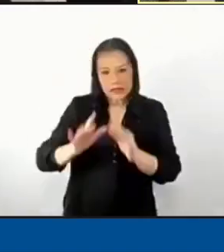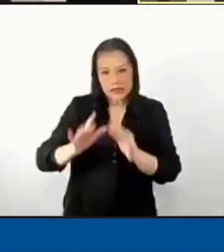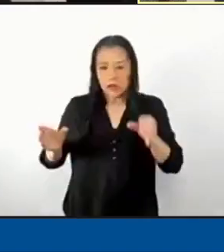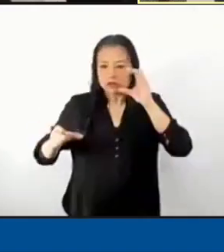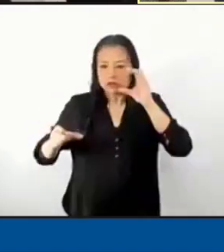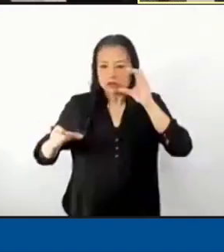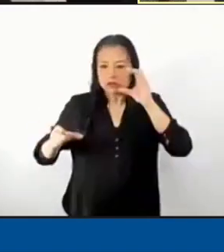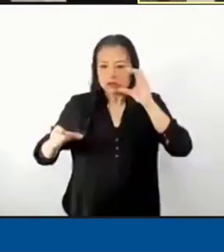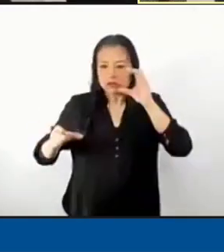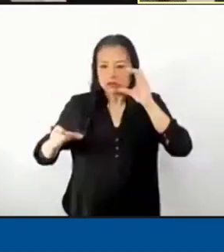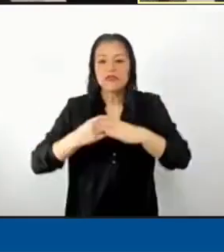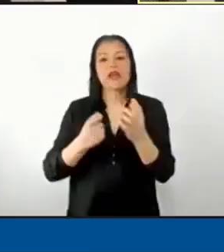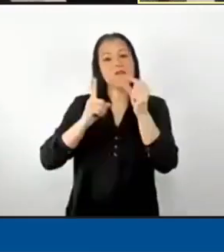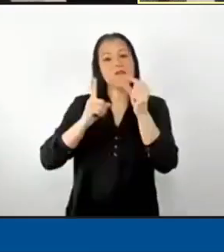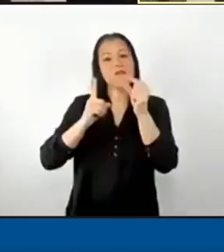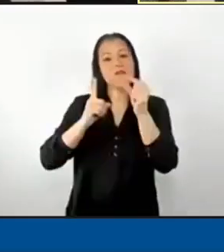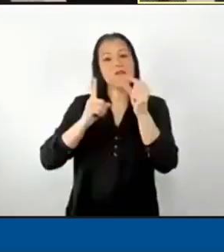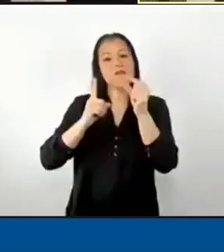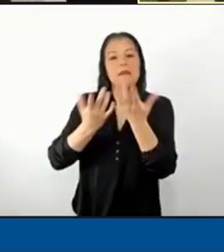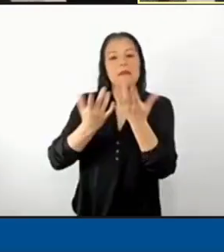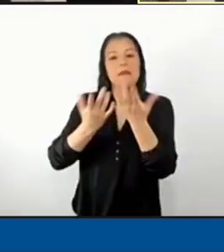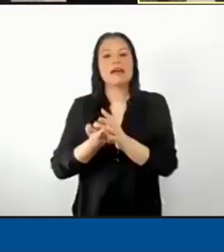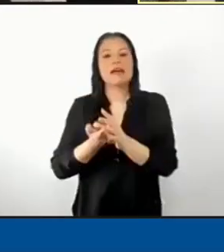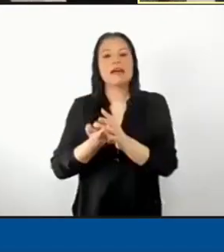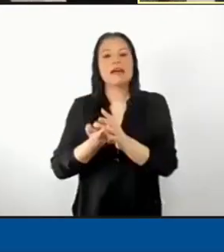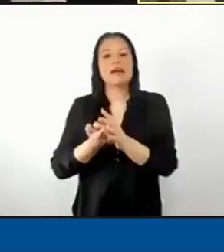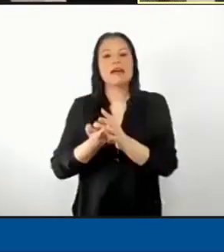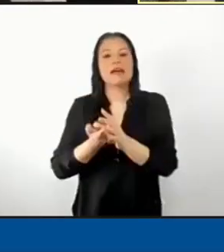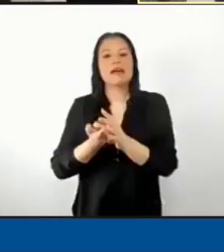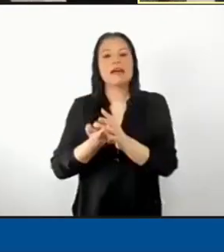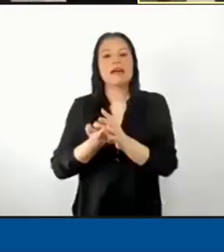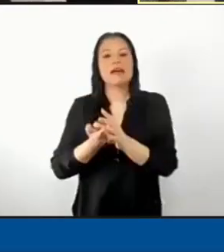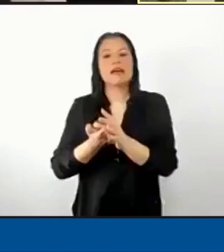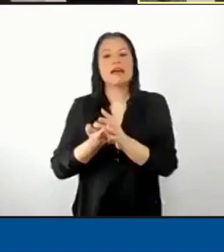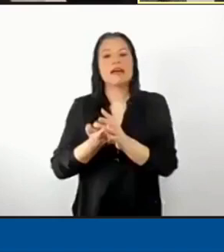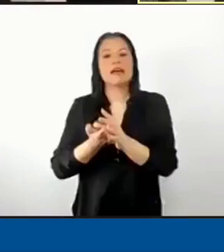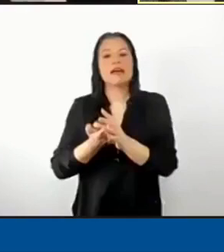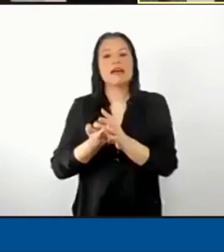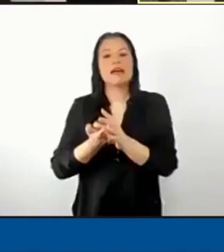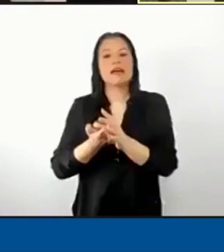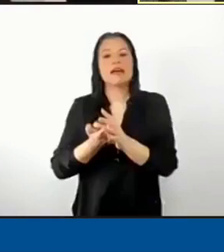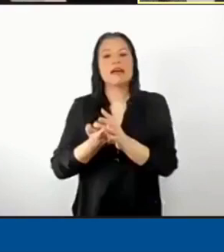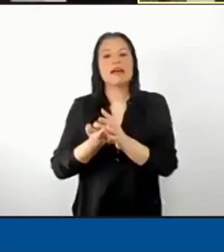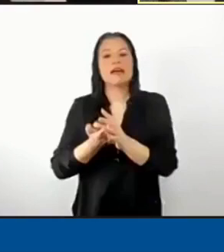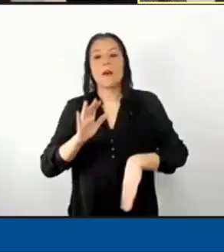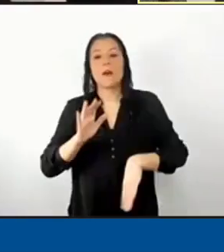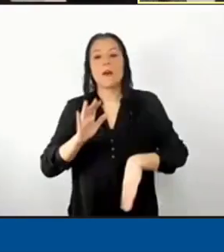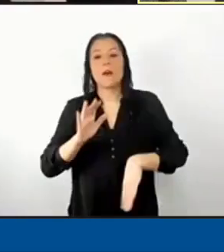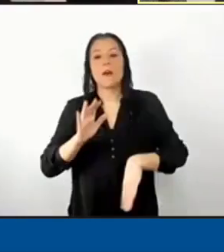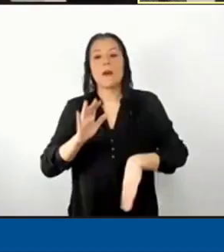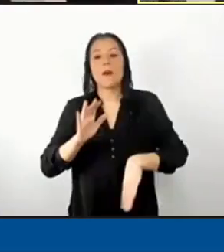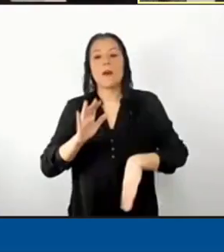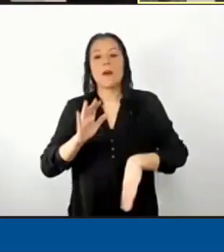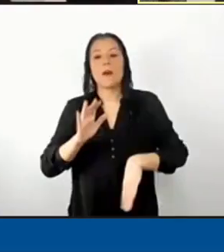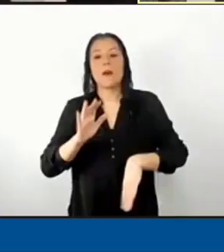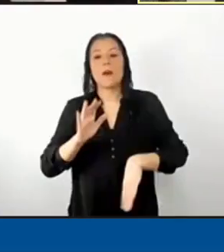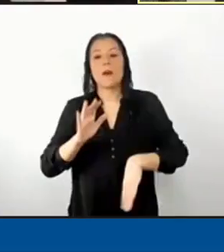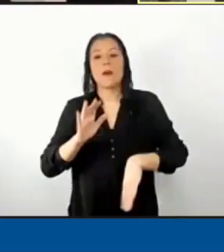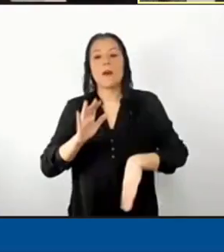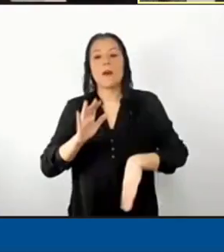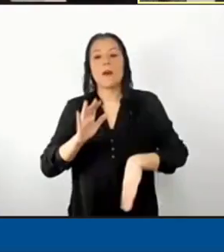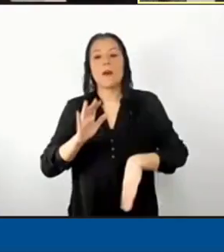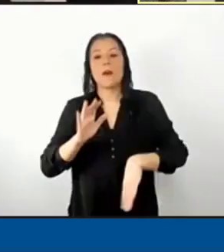científica, expresándola en términos sencillos y que sean de utilidad para el público. Con más de 40 años de trabajo médico, es